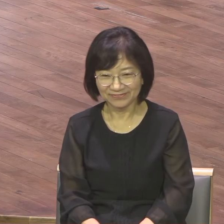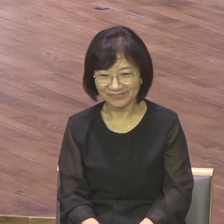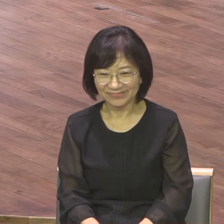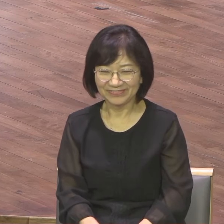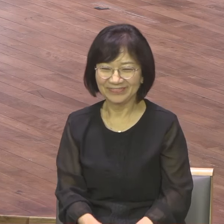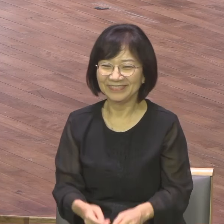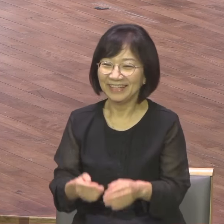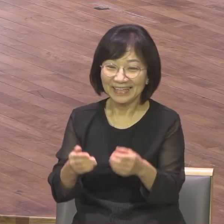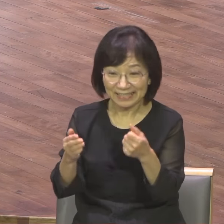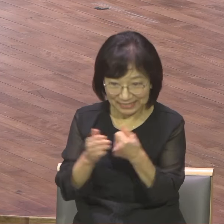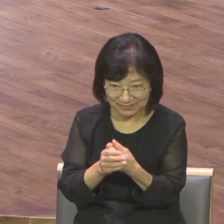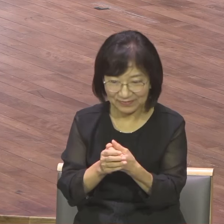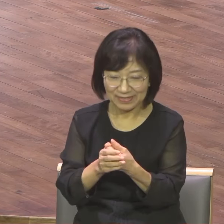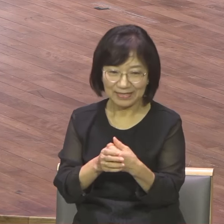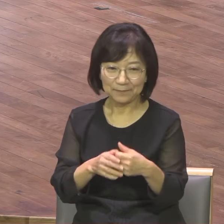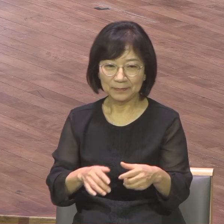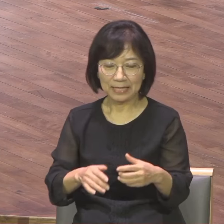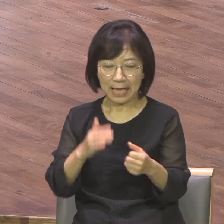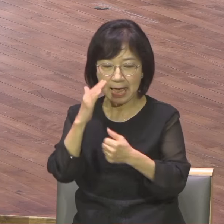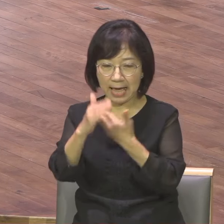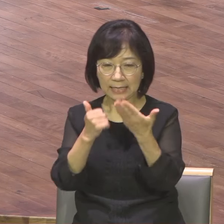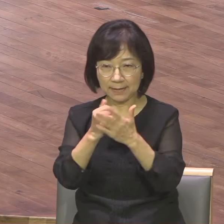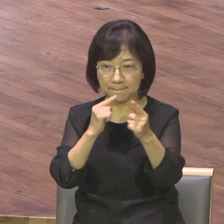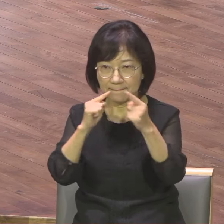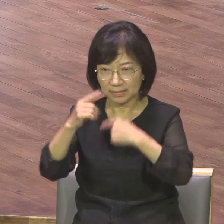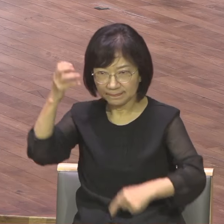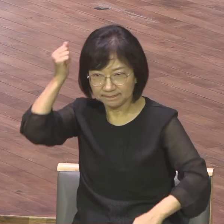한마디로 말씀의 뿌리 내린 굳건한 믿음만이